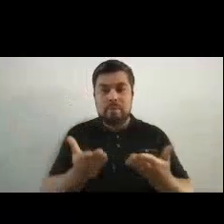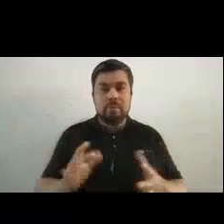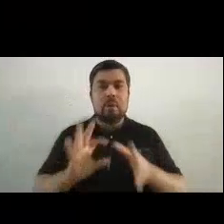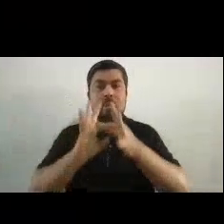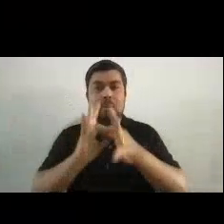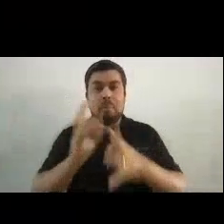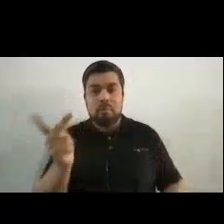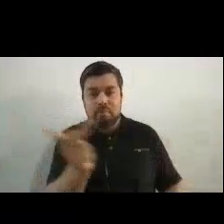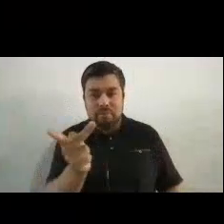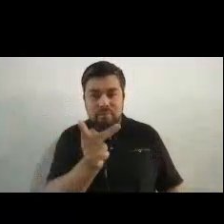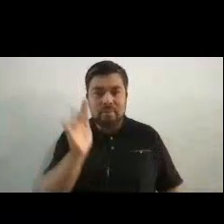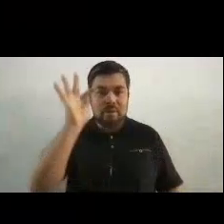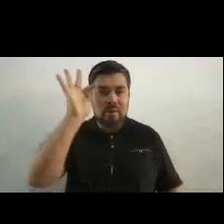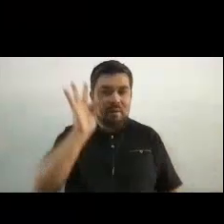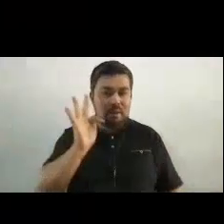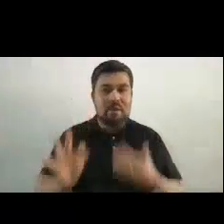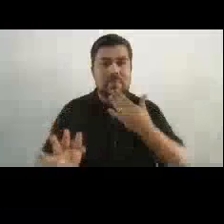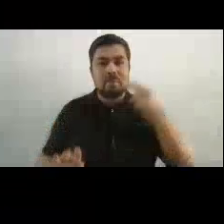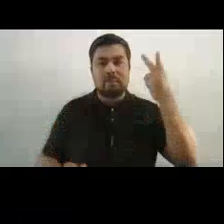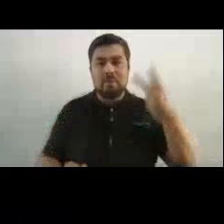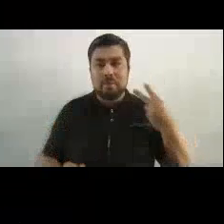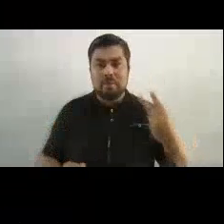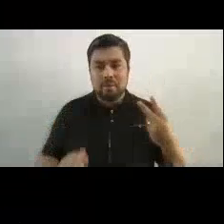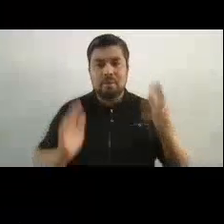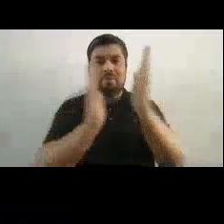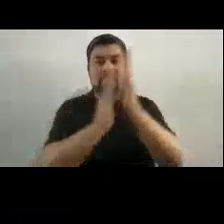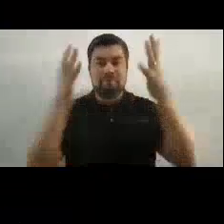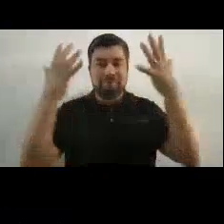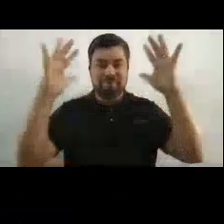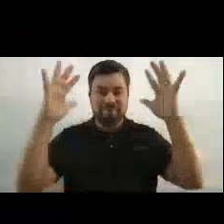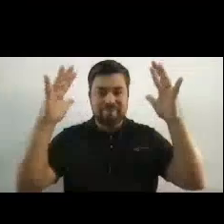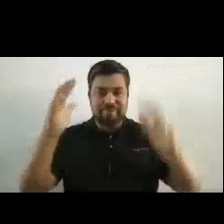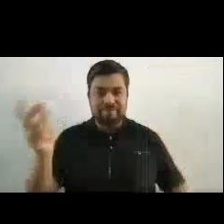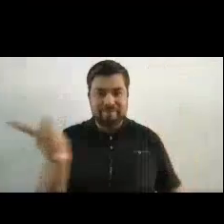gracias, Victoria. Un aplauso para ustedes.